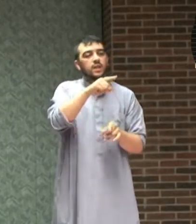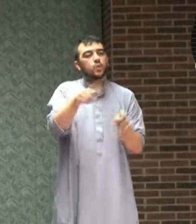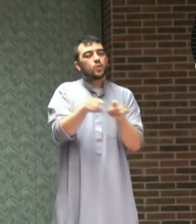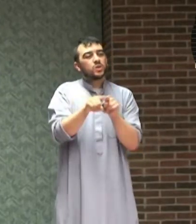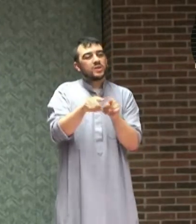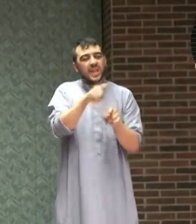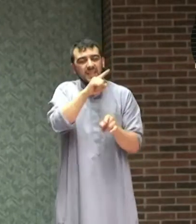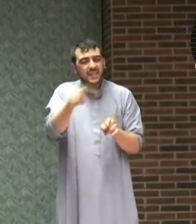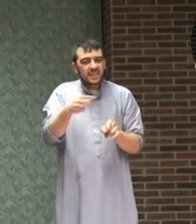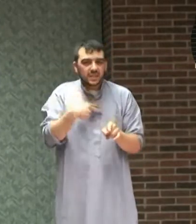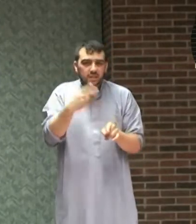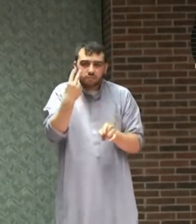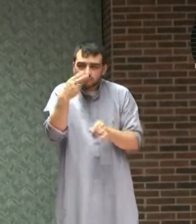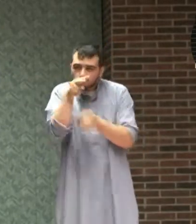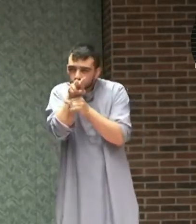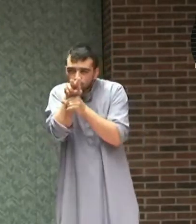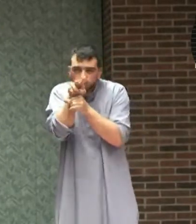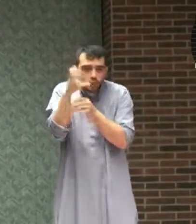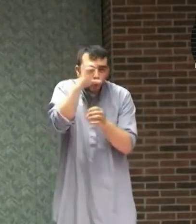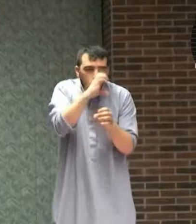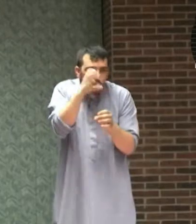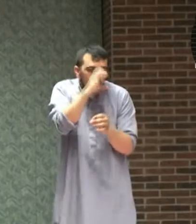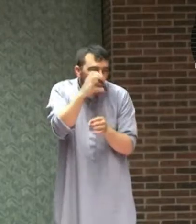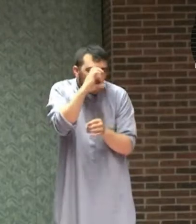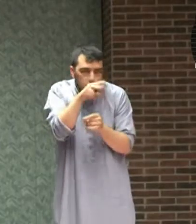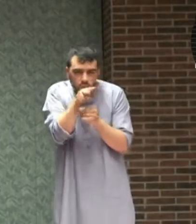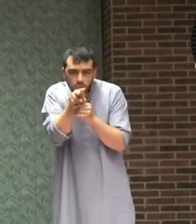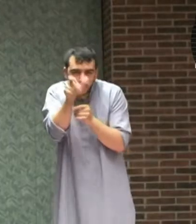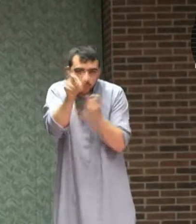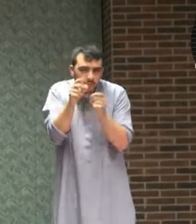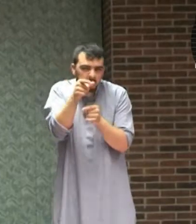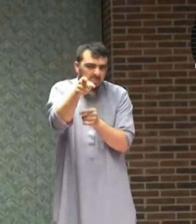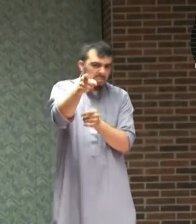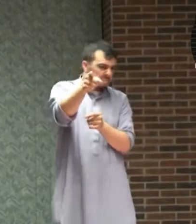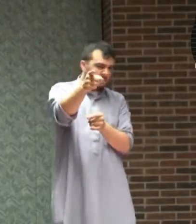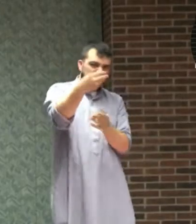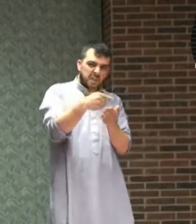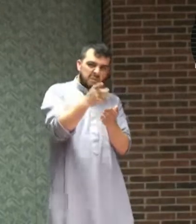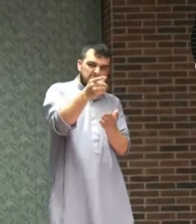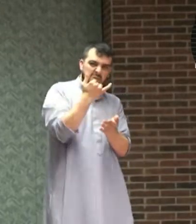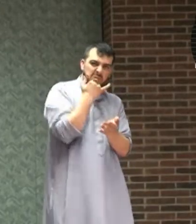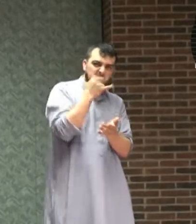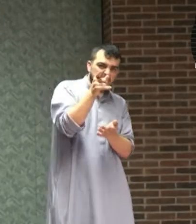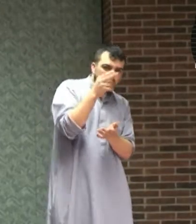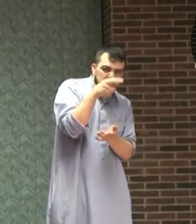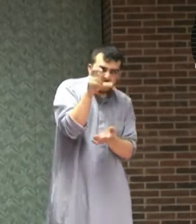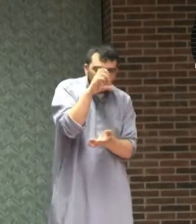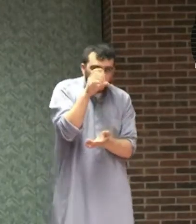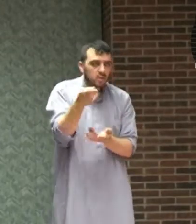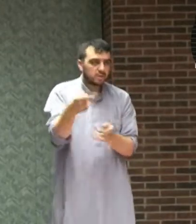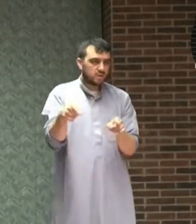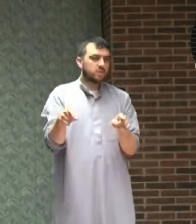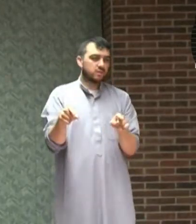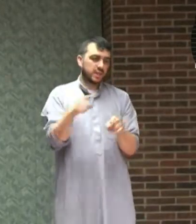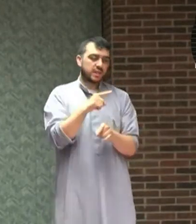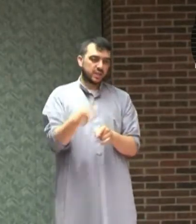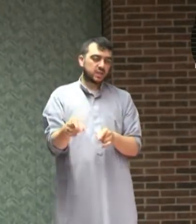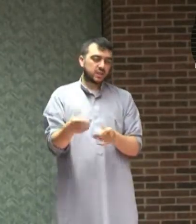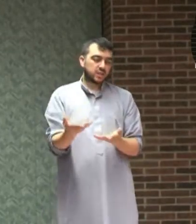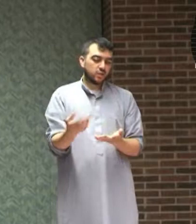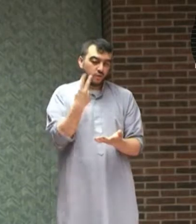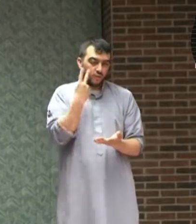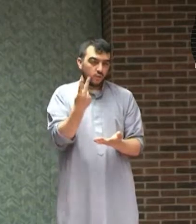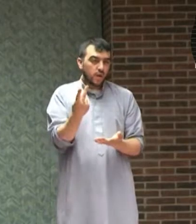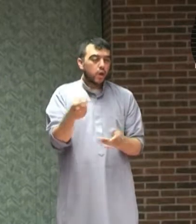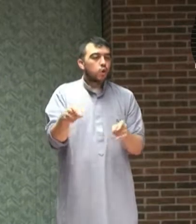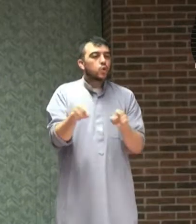pouvoir aller chercher les défauts des uns des autres. Tout cela pourquoi? On voit également que Sharia al-Islamie a